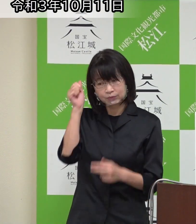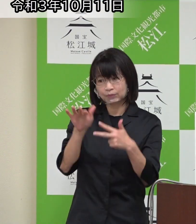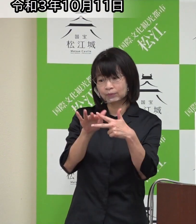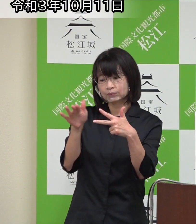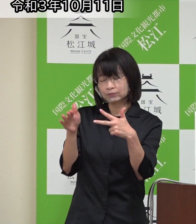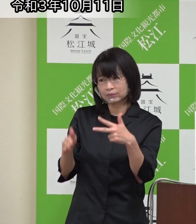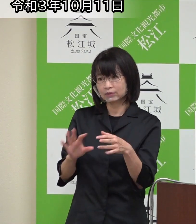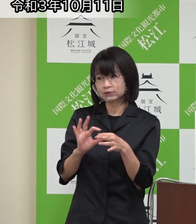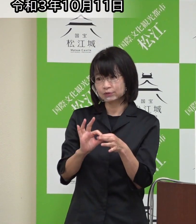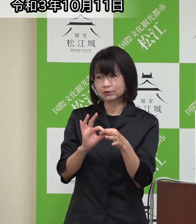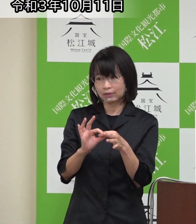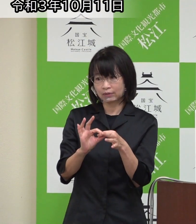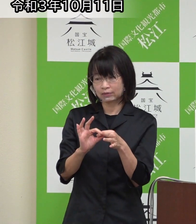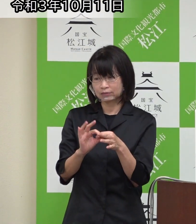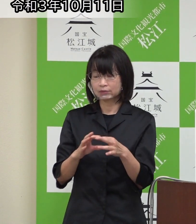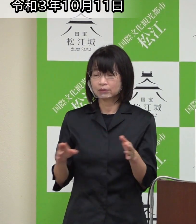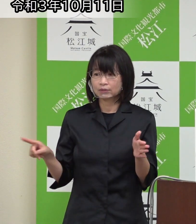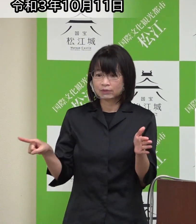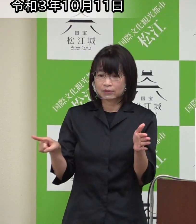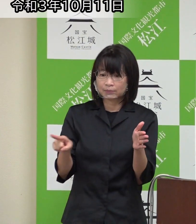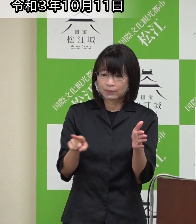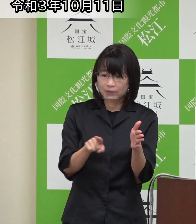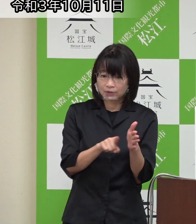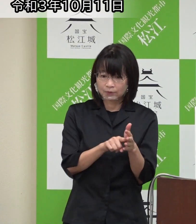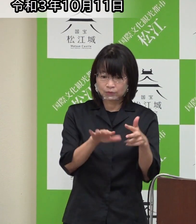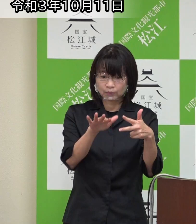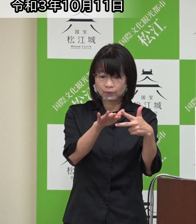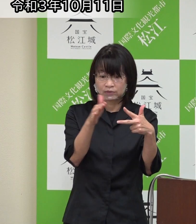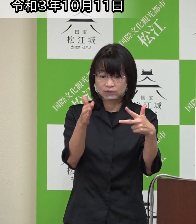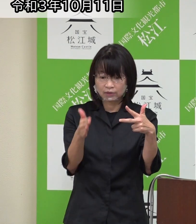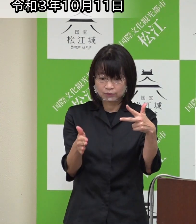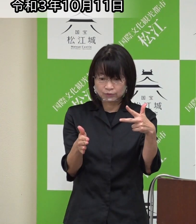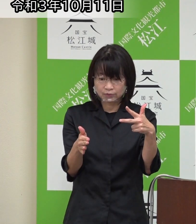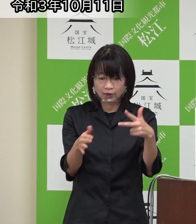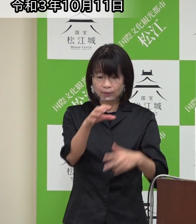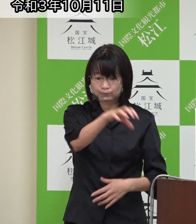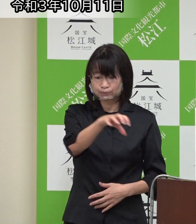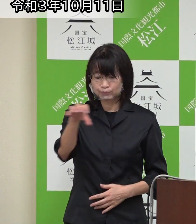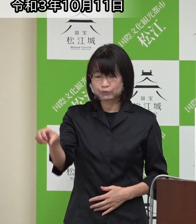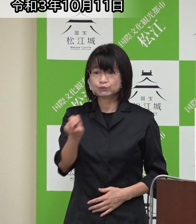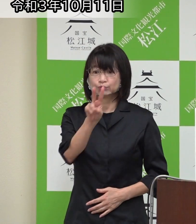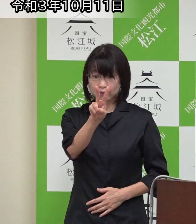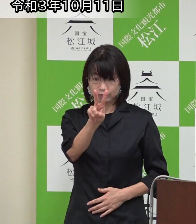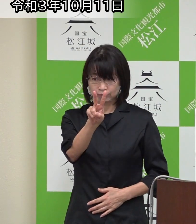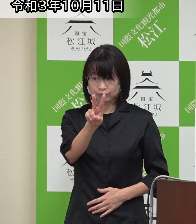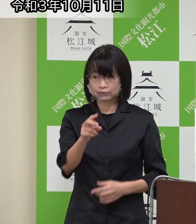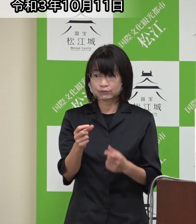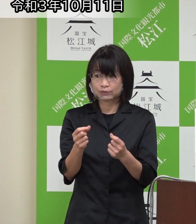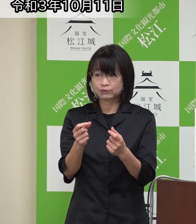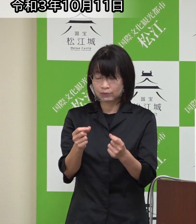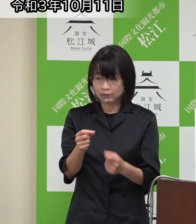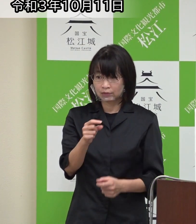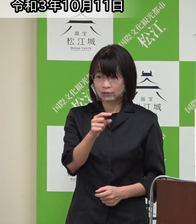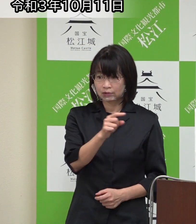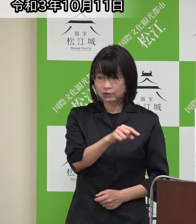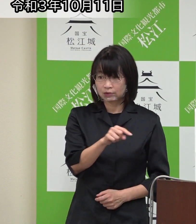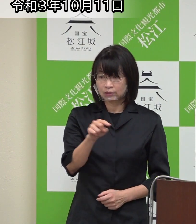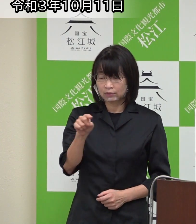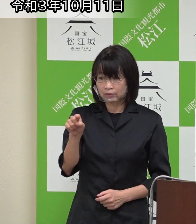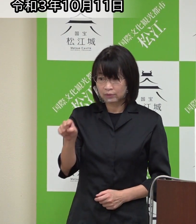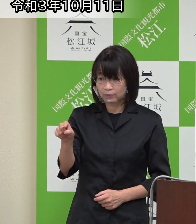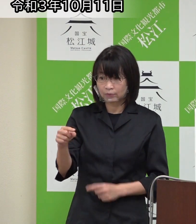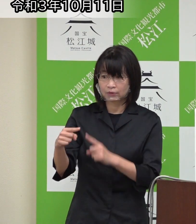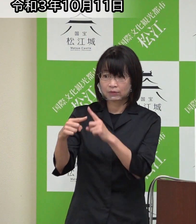ど、これまではその施設が2つ入ってたと思うんですけども、 はい、 これに加えて小学6年生まで